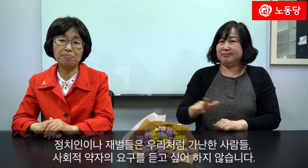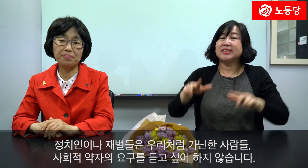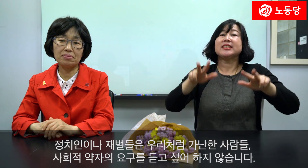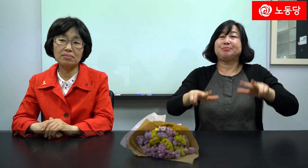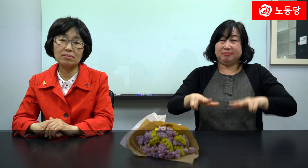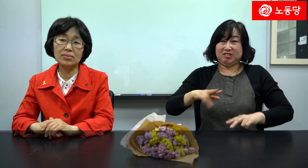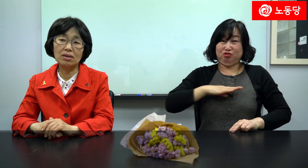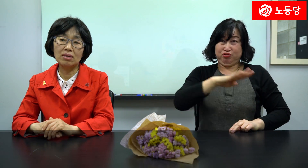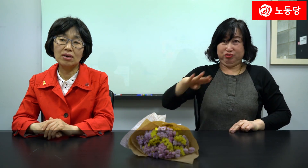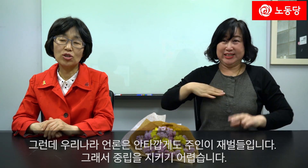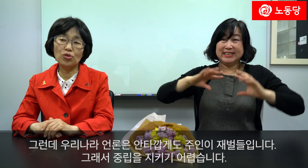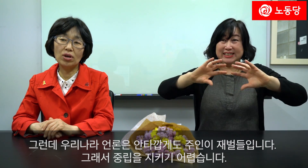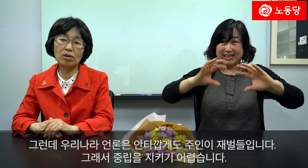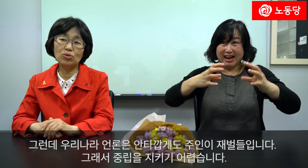합니다.